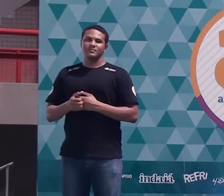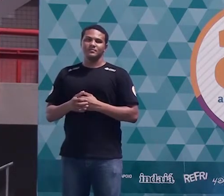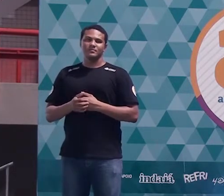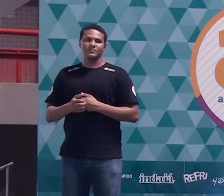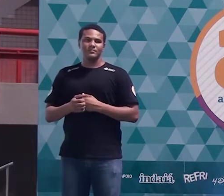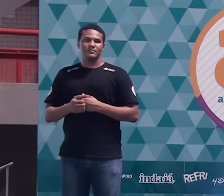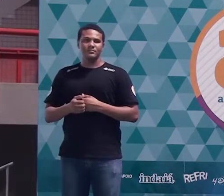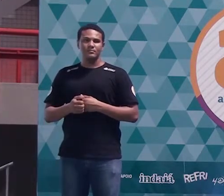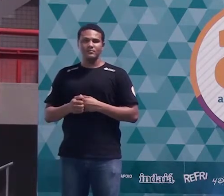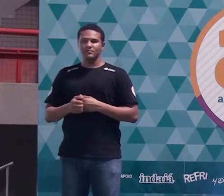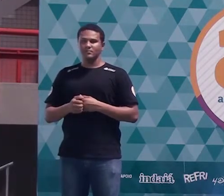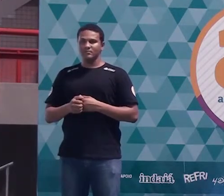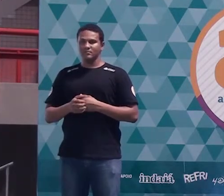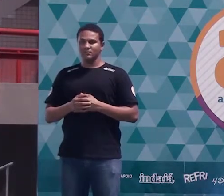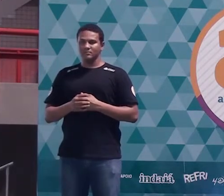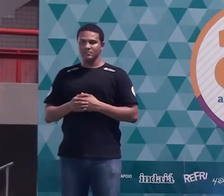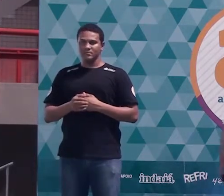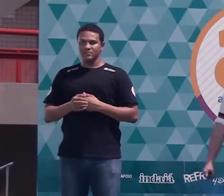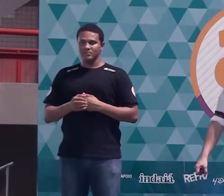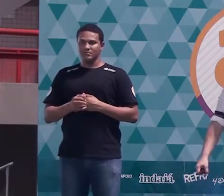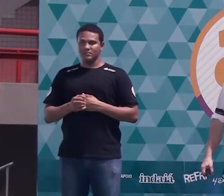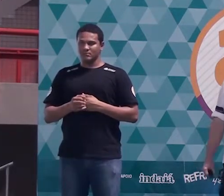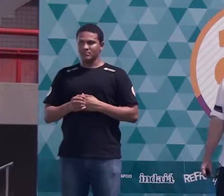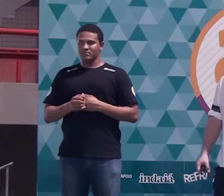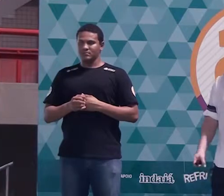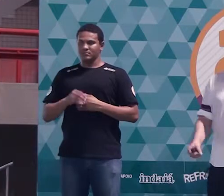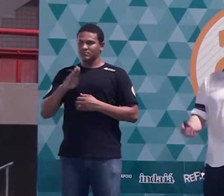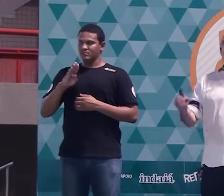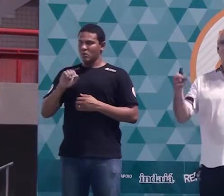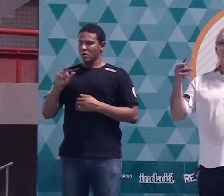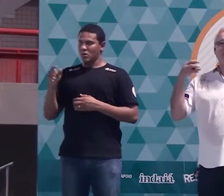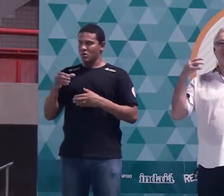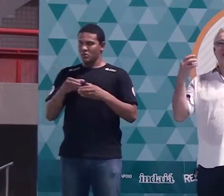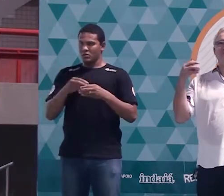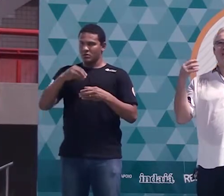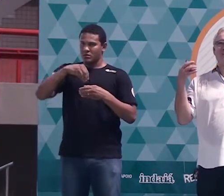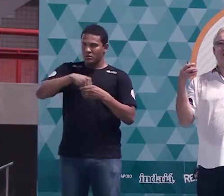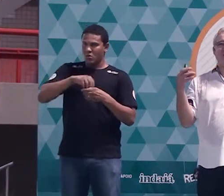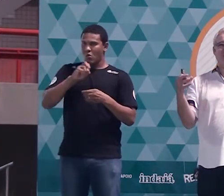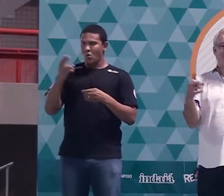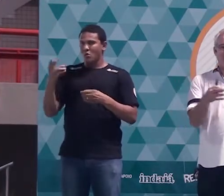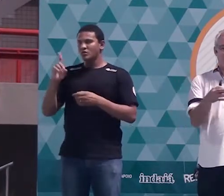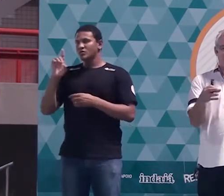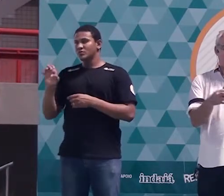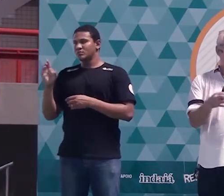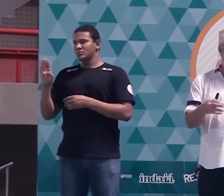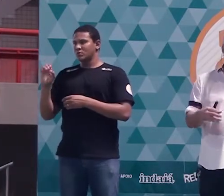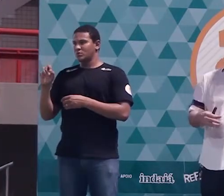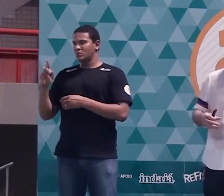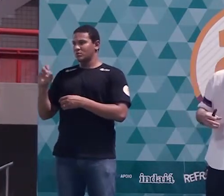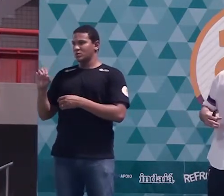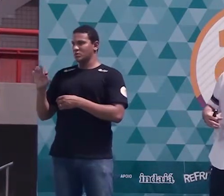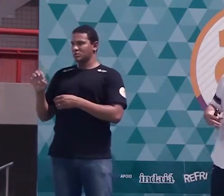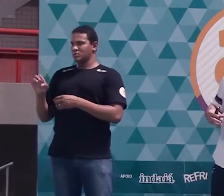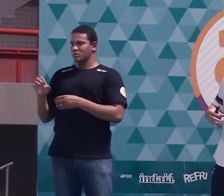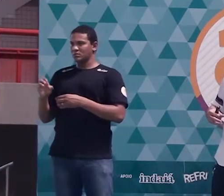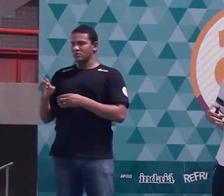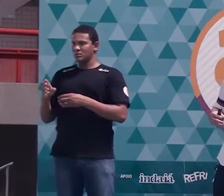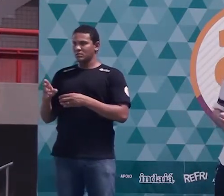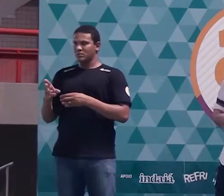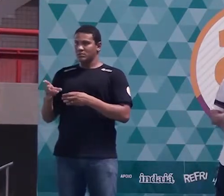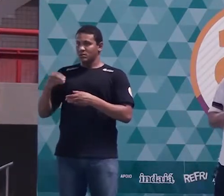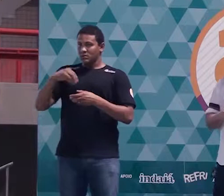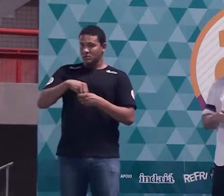Bolo de pote ou bolo no pote? Gente, o bolo de pote pode dar a impressão de que você está fazendo um bolo com o